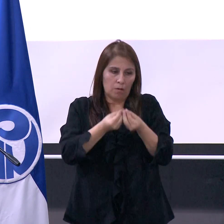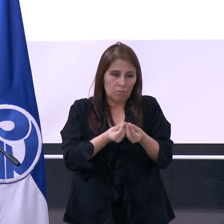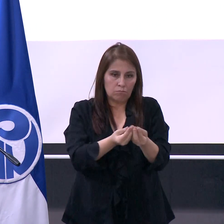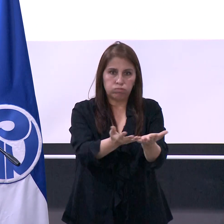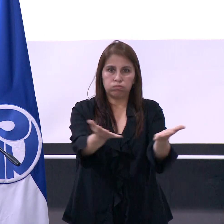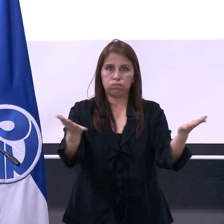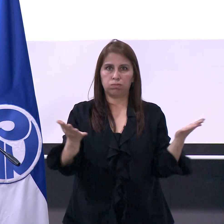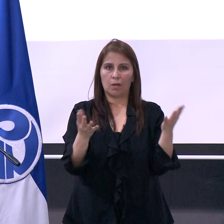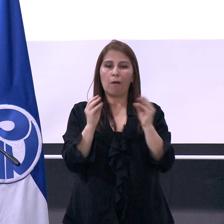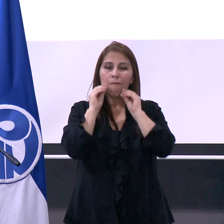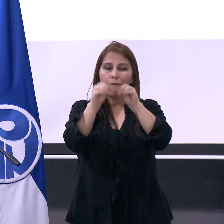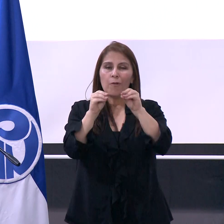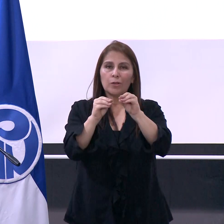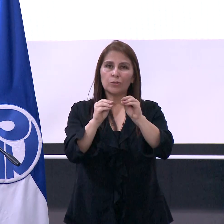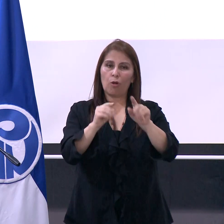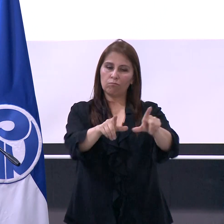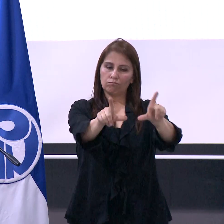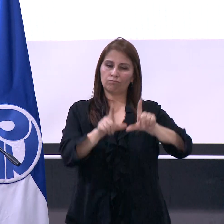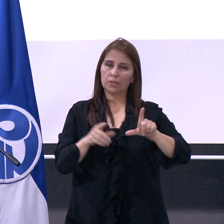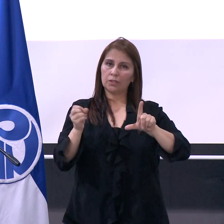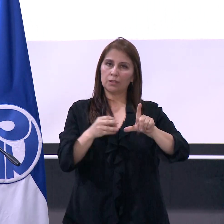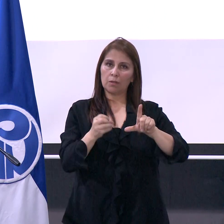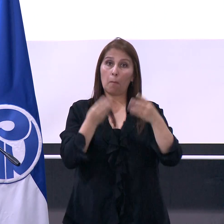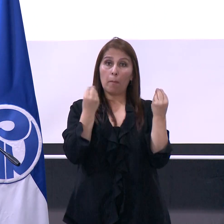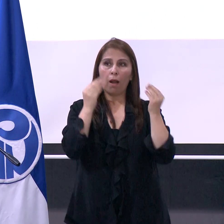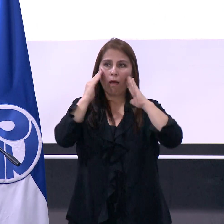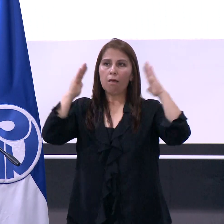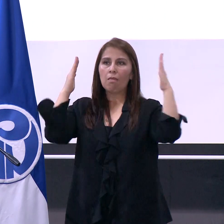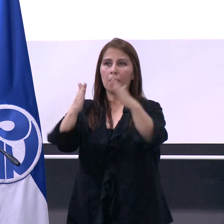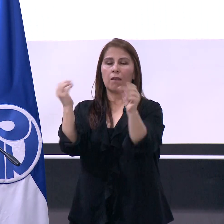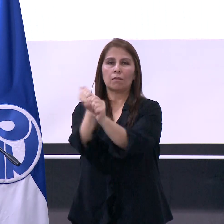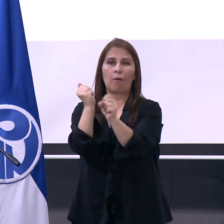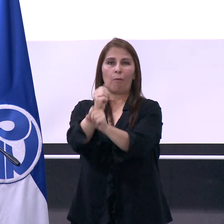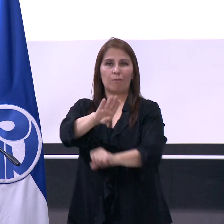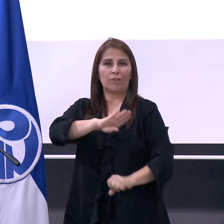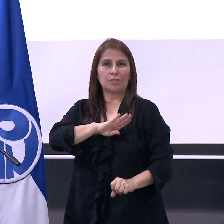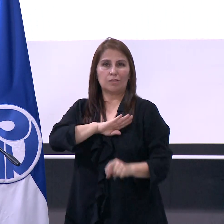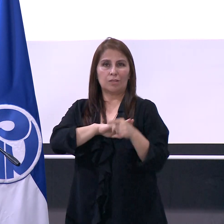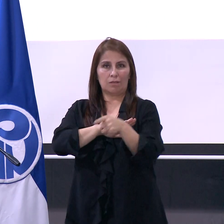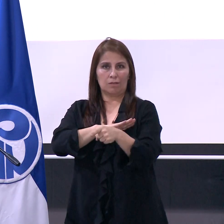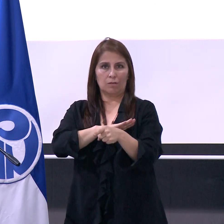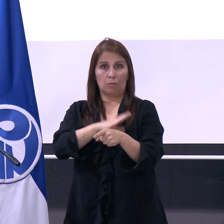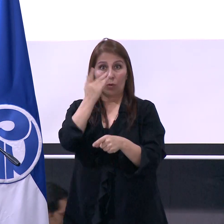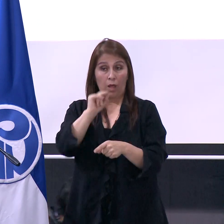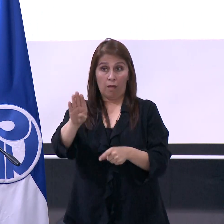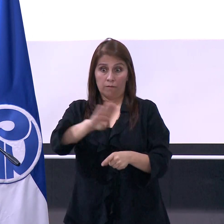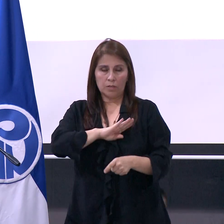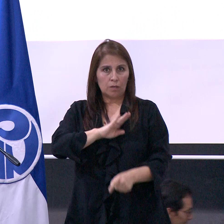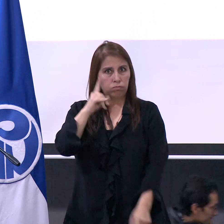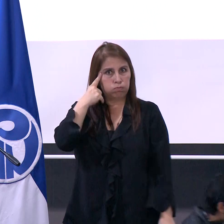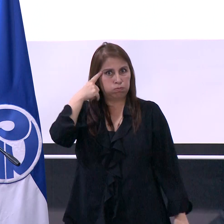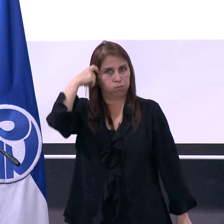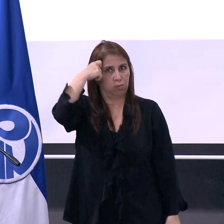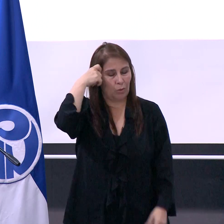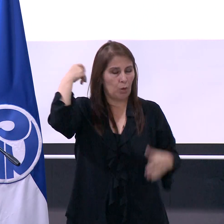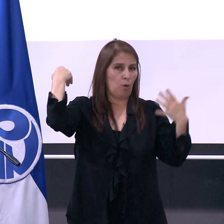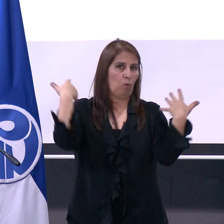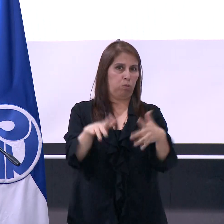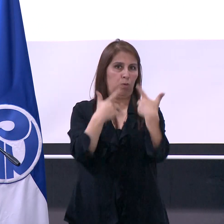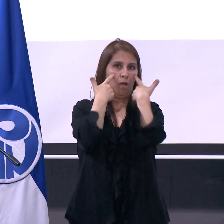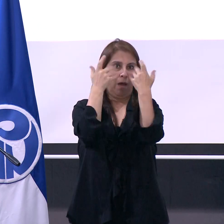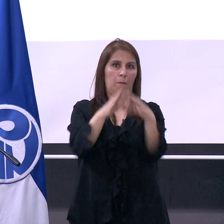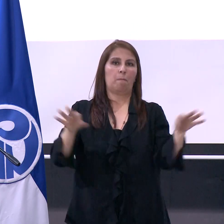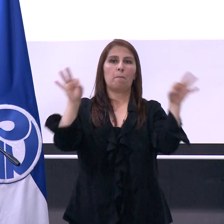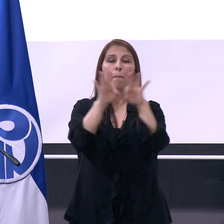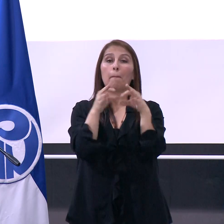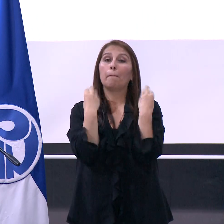licenciados que se ocuparan de la educación secundaria que por lo demás se convertía en un desafío de primerísimo orden para los